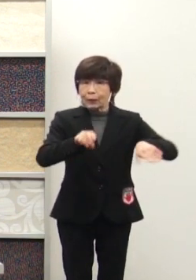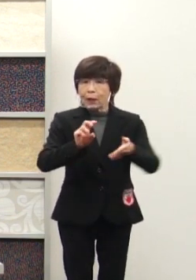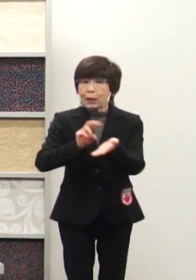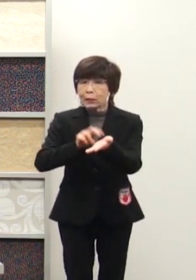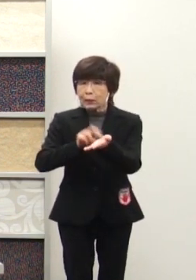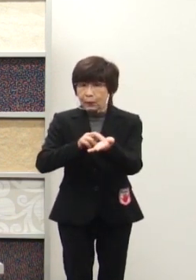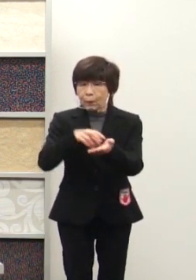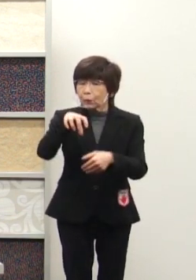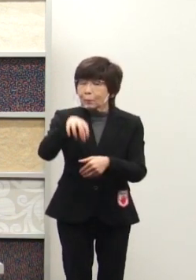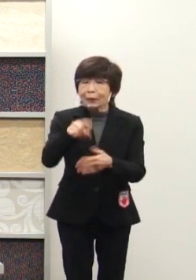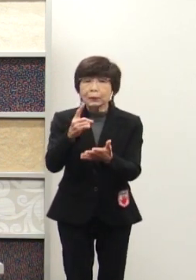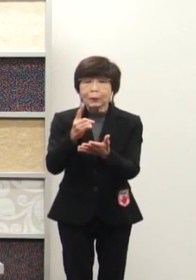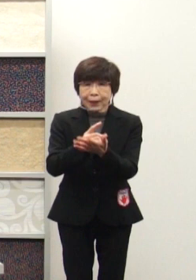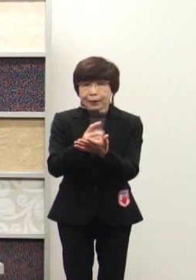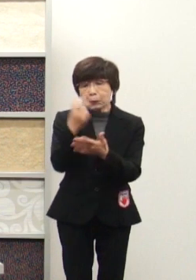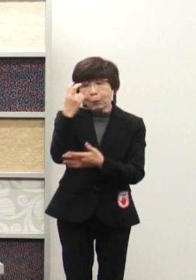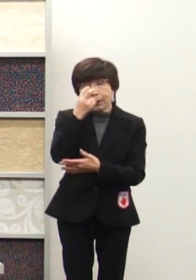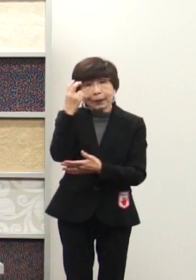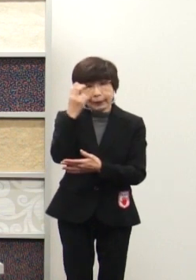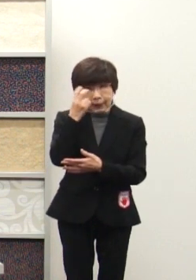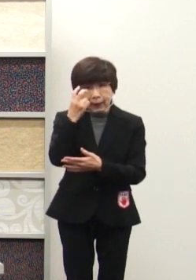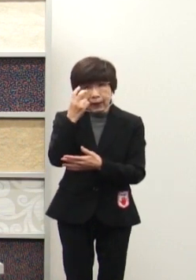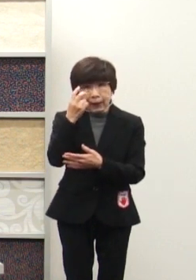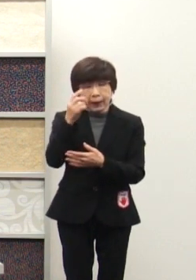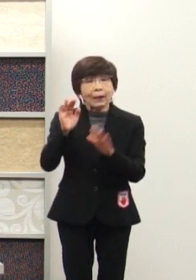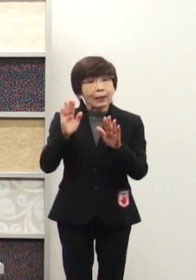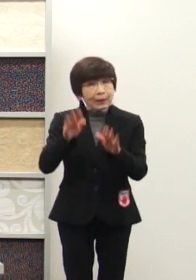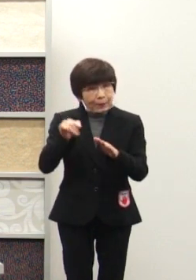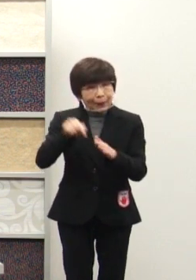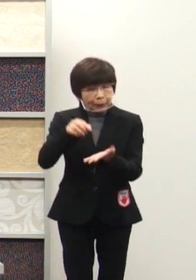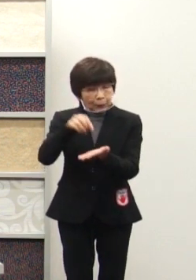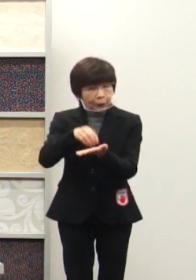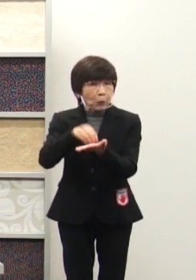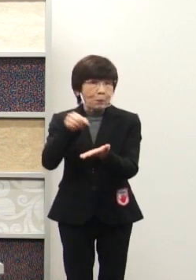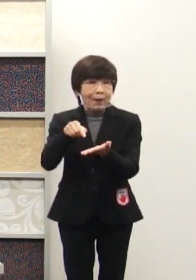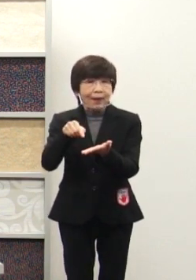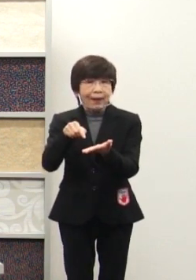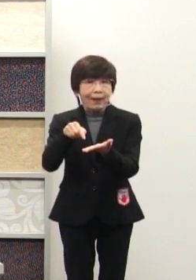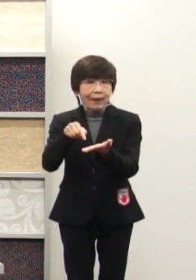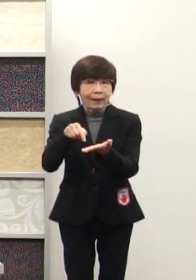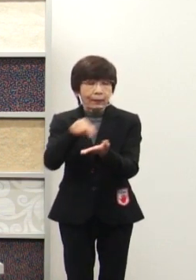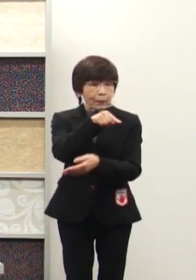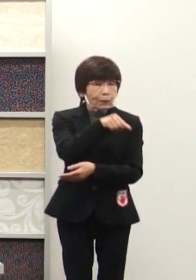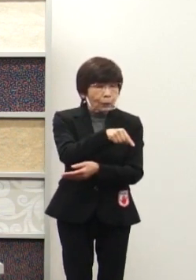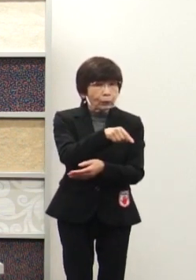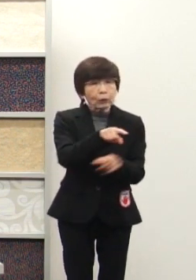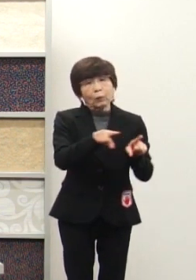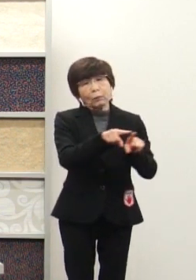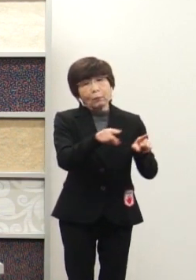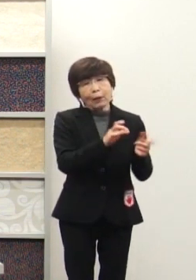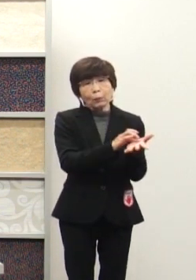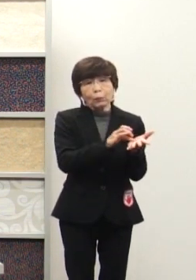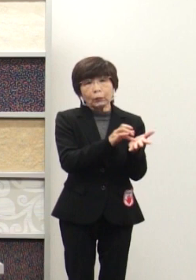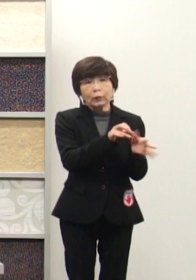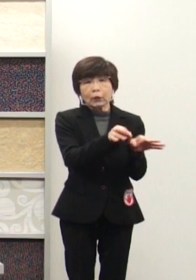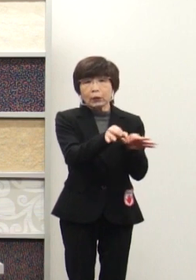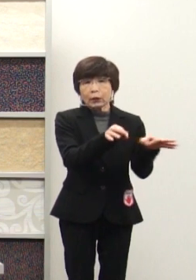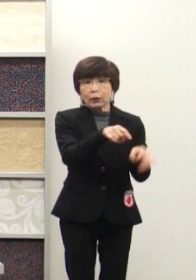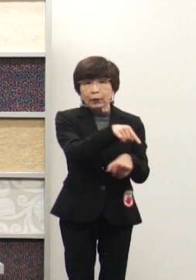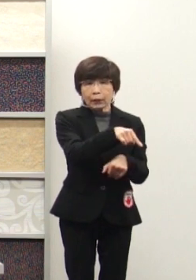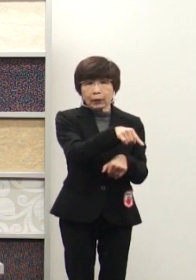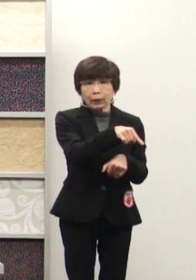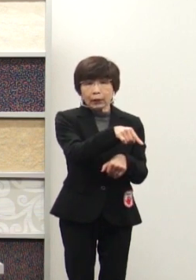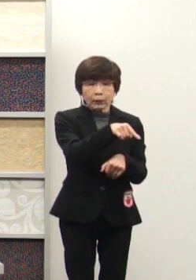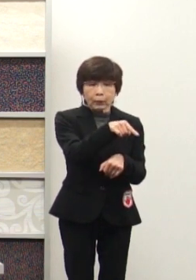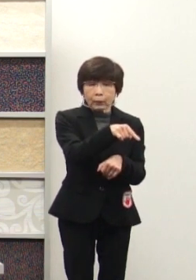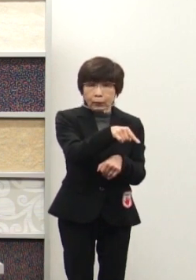してるんですけども、今回その対象としてこのあくまでもこの今回の無料パッケージの方は、ワクチン検査パッケージの方は